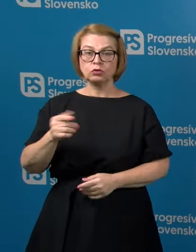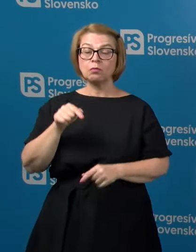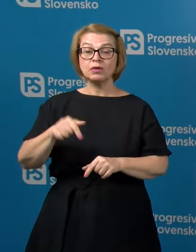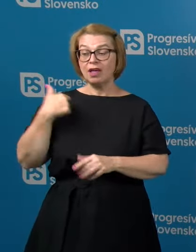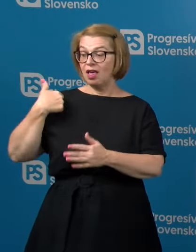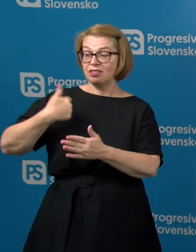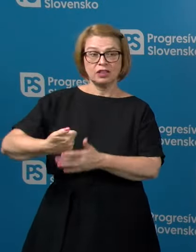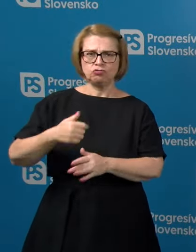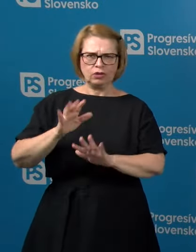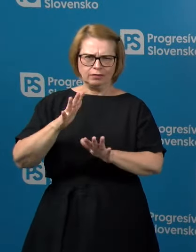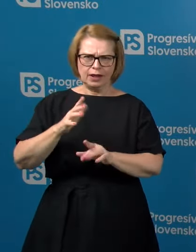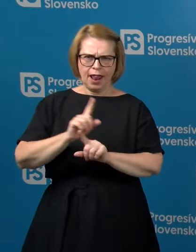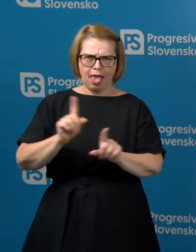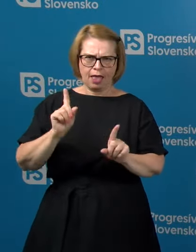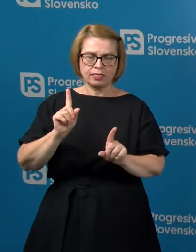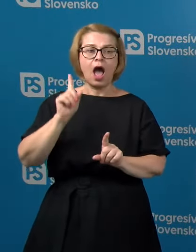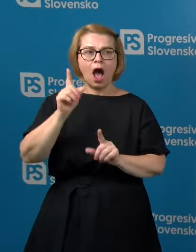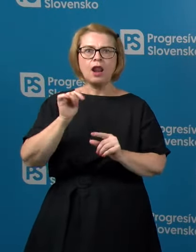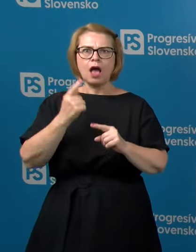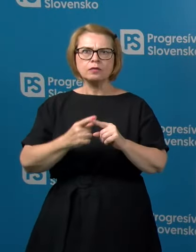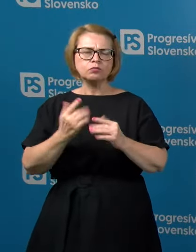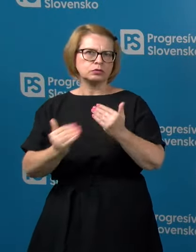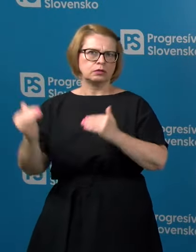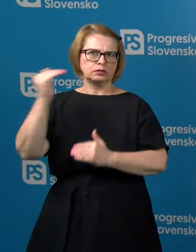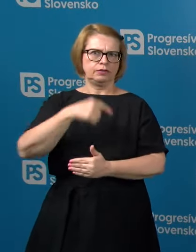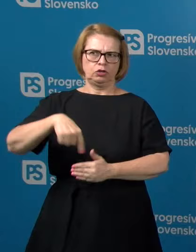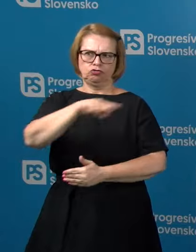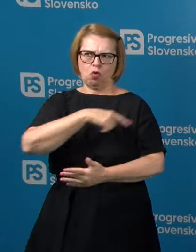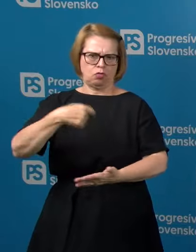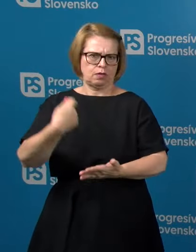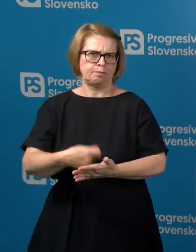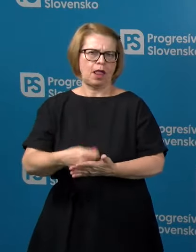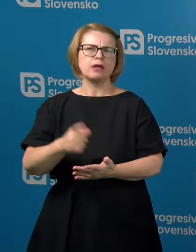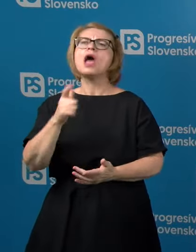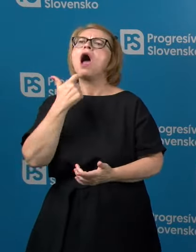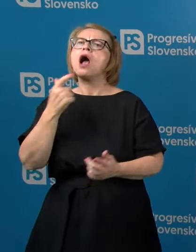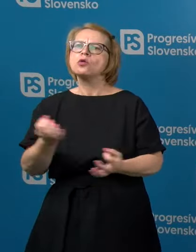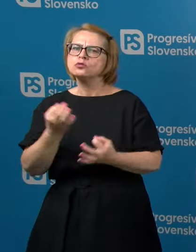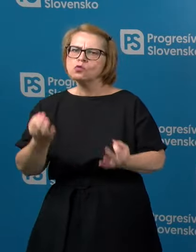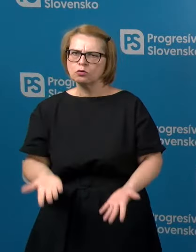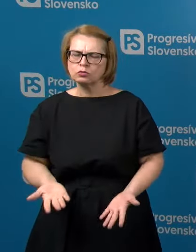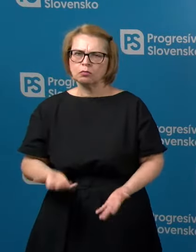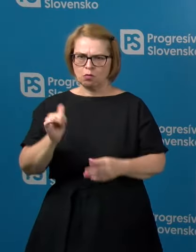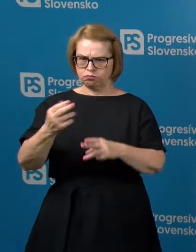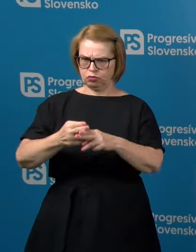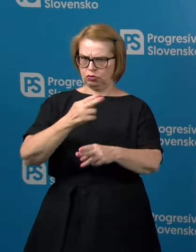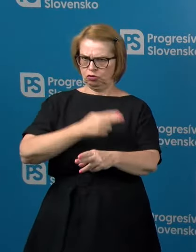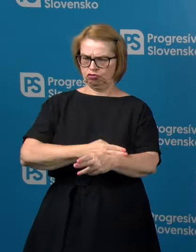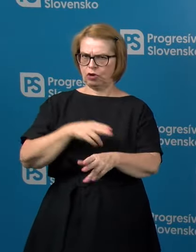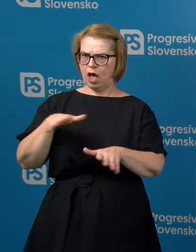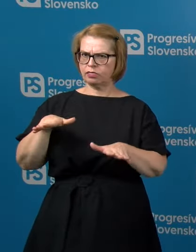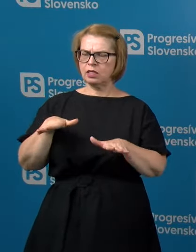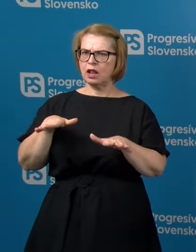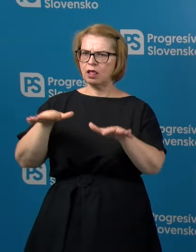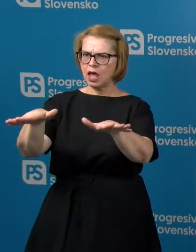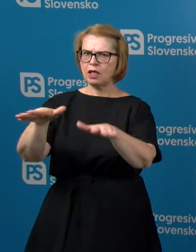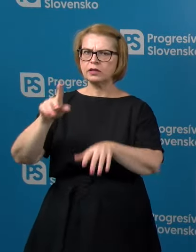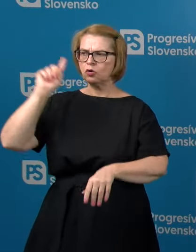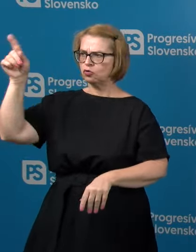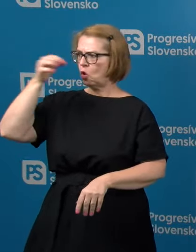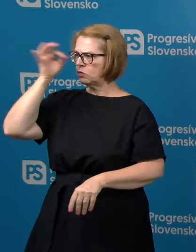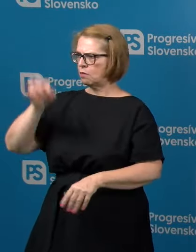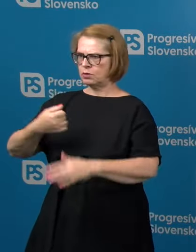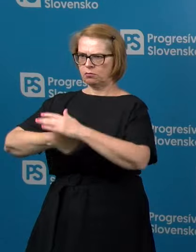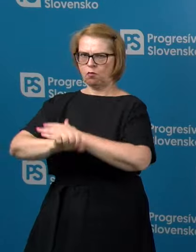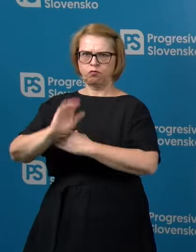baviť o tom, akým spôsobom si zvýšili platy, akým spôsobom lietali za štátne peniaze na vládnom špeciáli do Nemecka